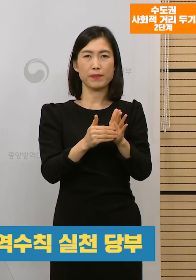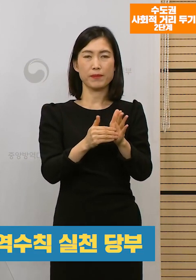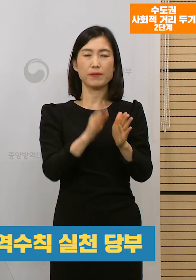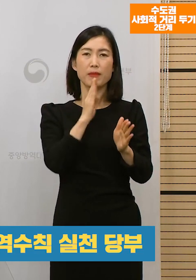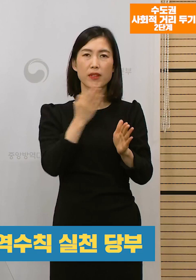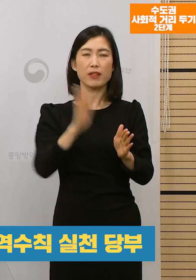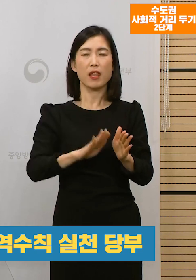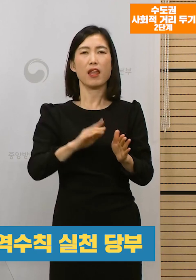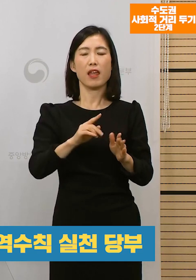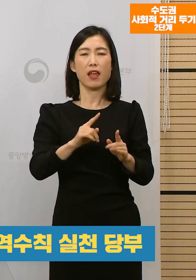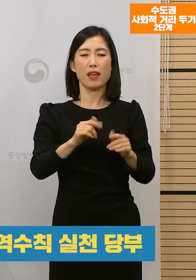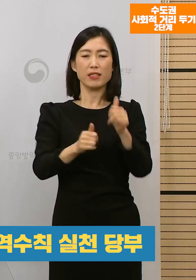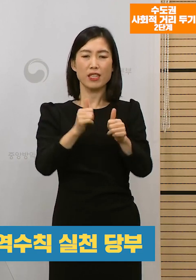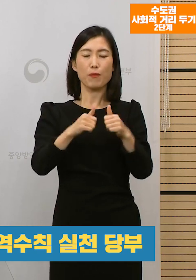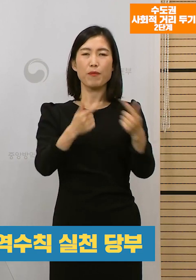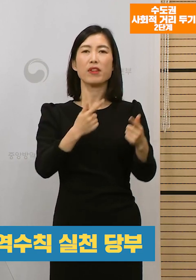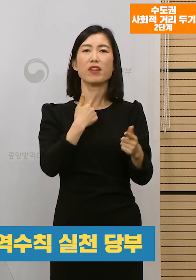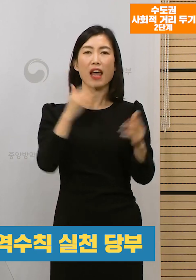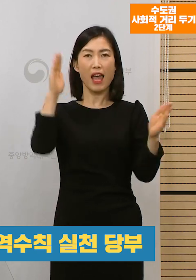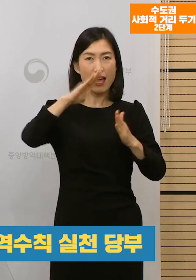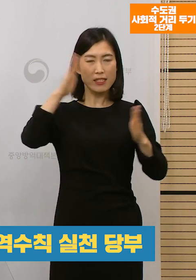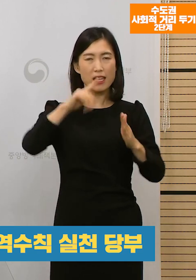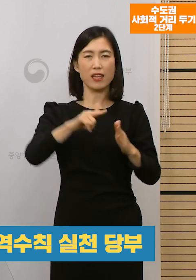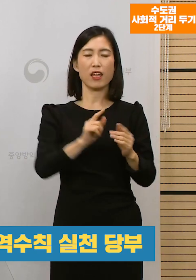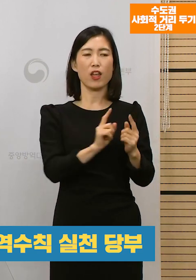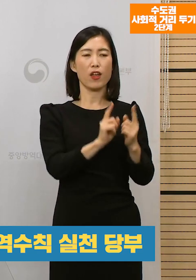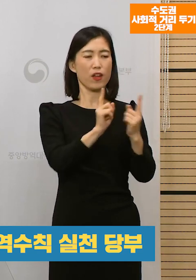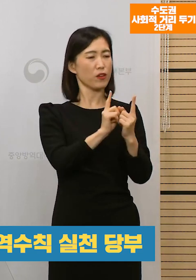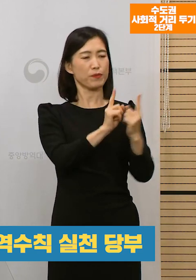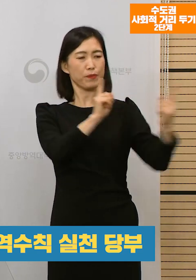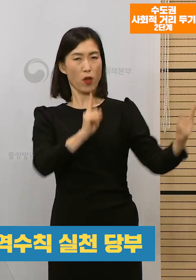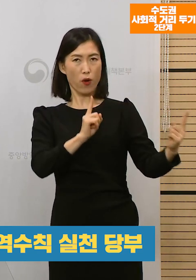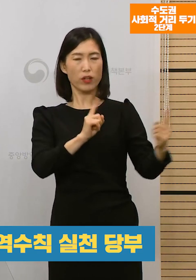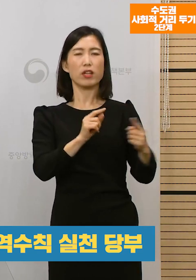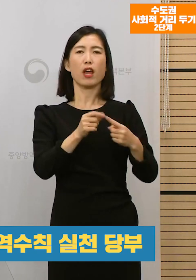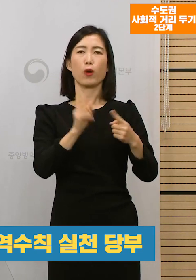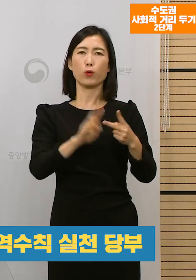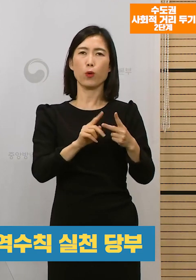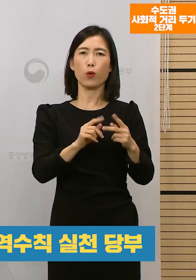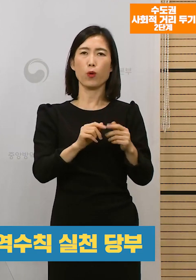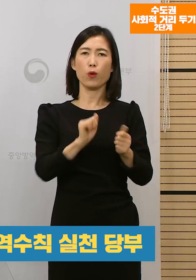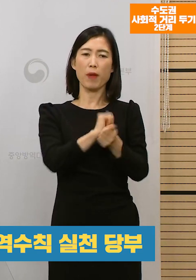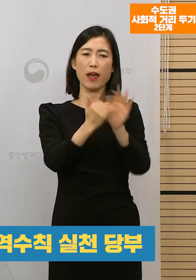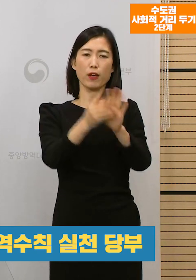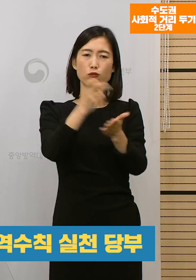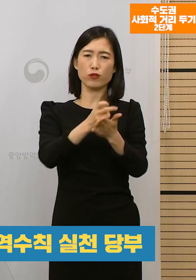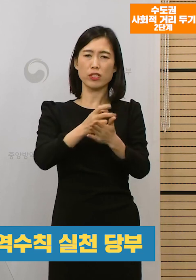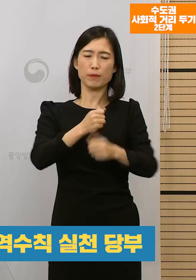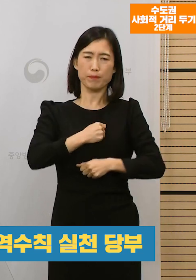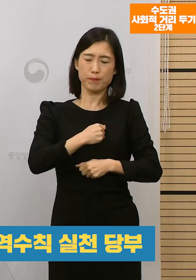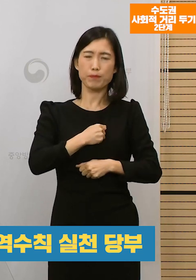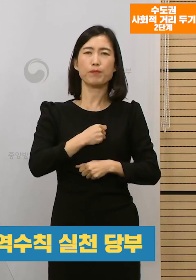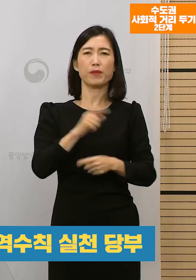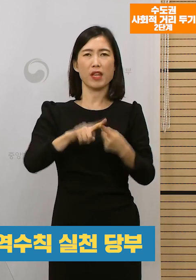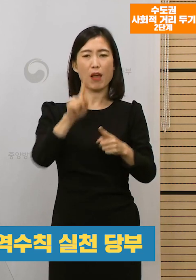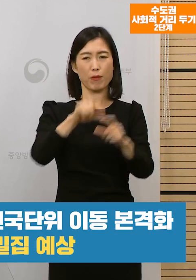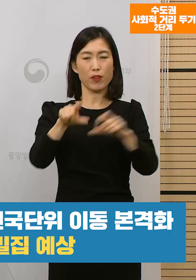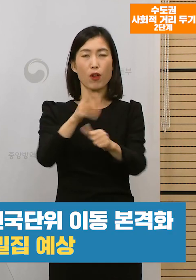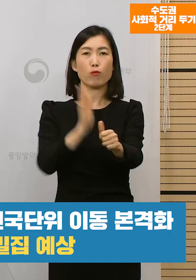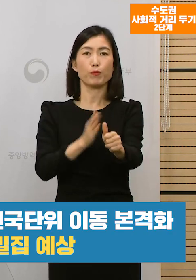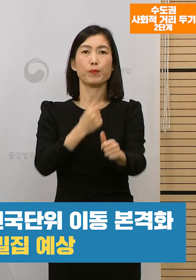수험생들이 여전히 거리두기와 방역수칙 실천을 계속해 주십사 하는 당부의 말씀을 드리도록